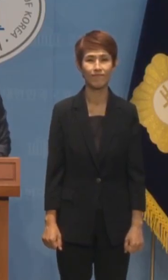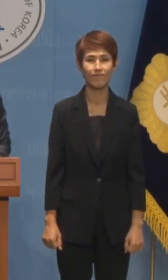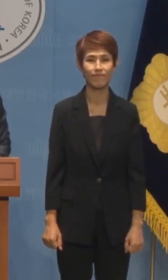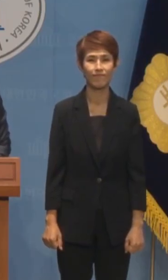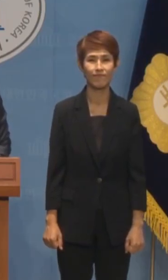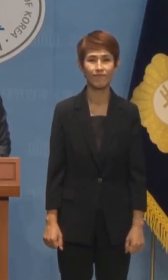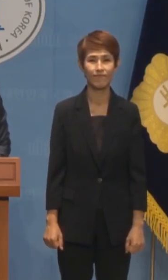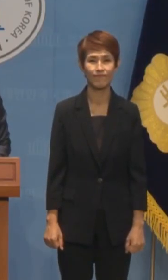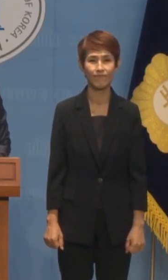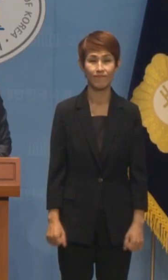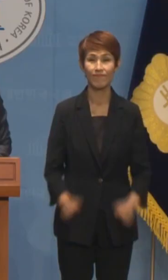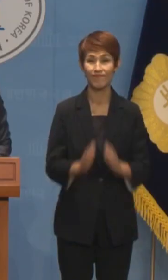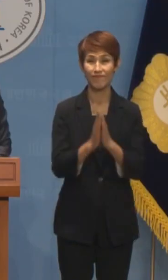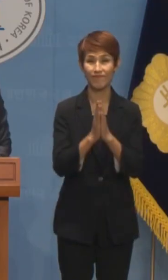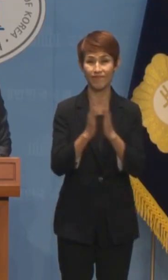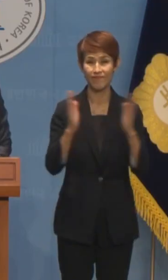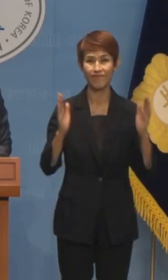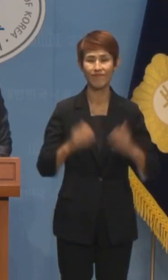네, 시작하겠습니다.